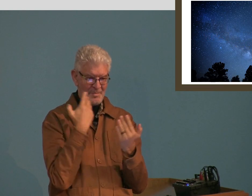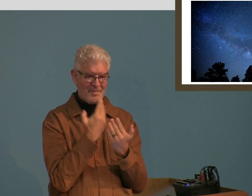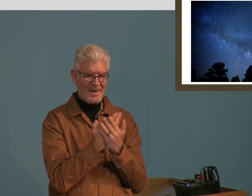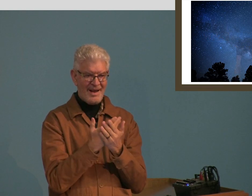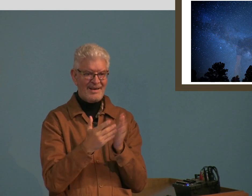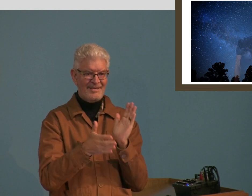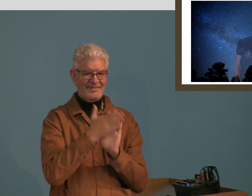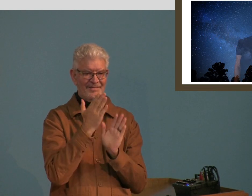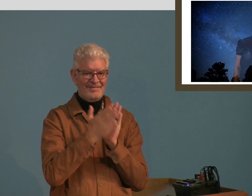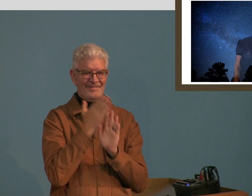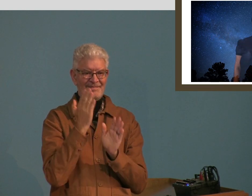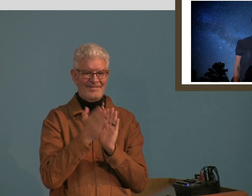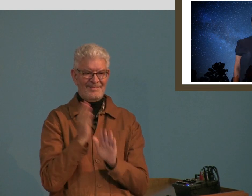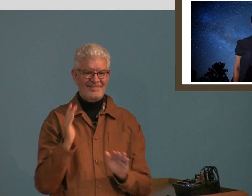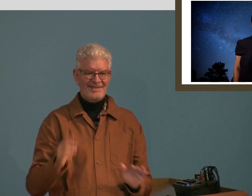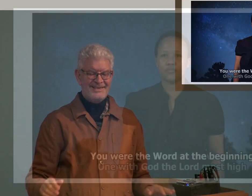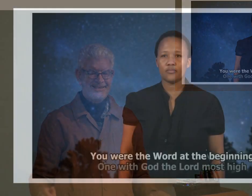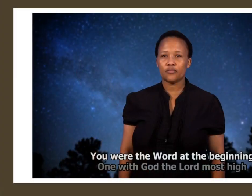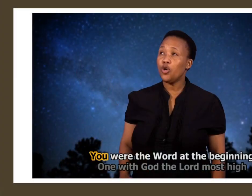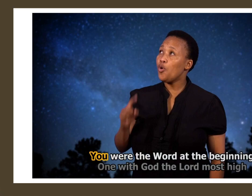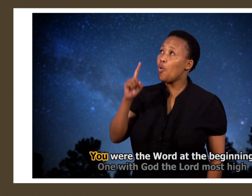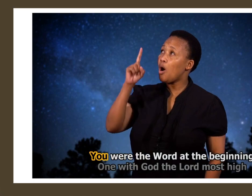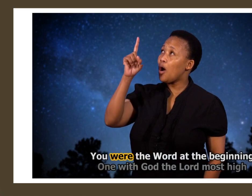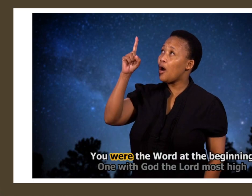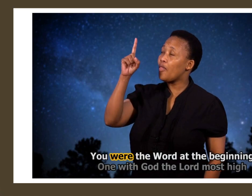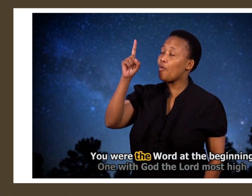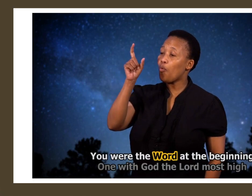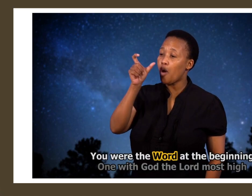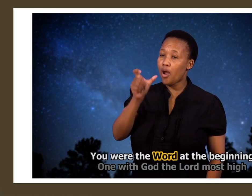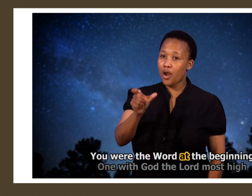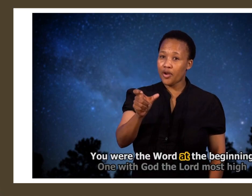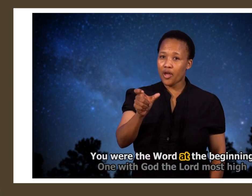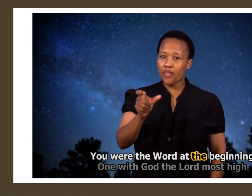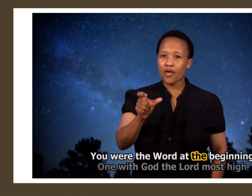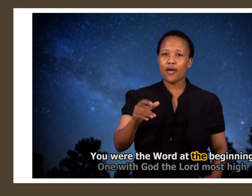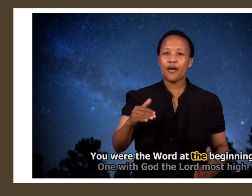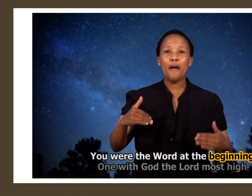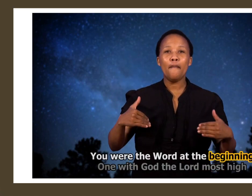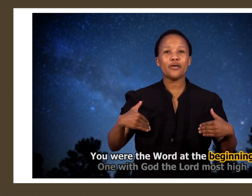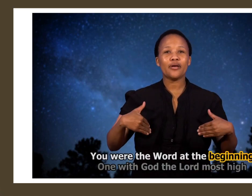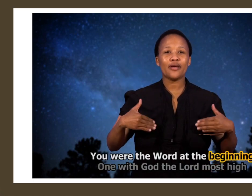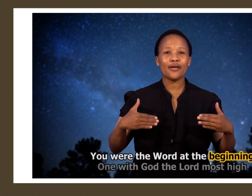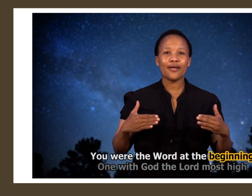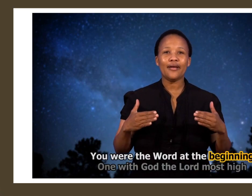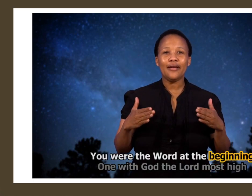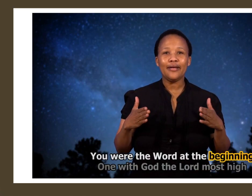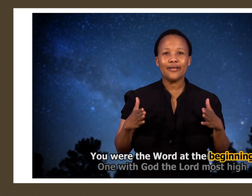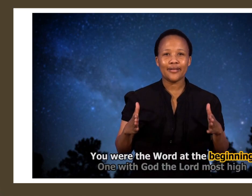Dankie. Julle mag You gaan. were the word at the